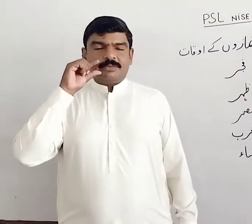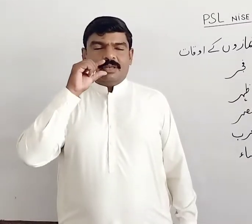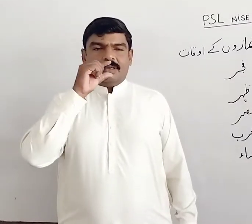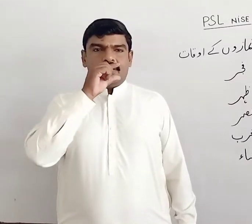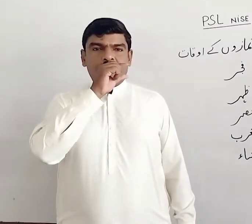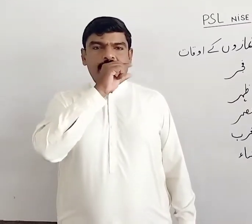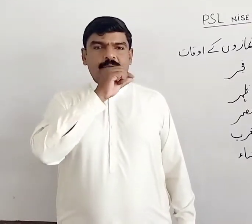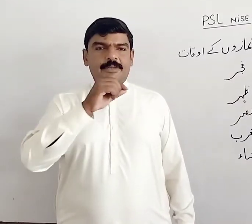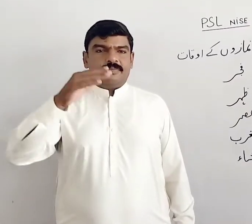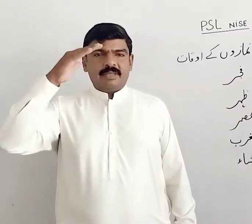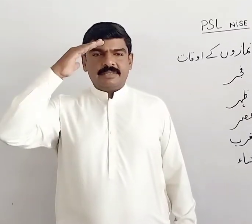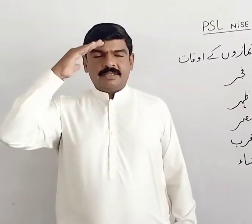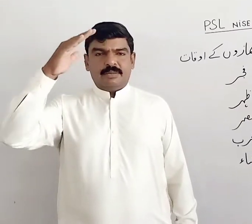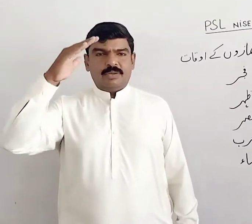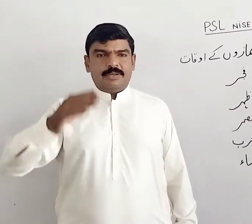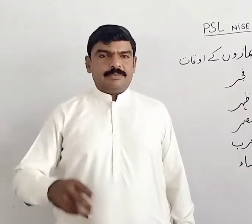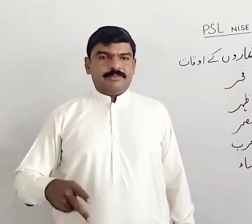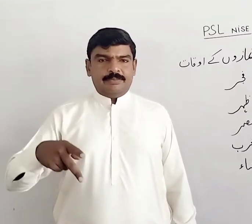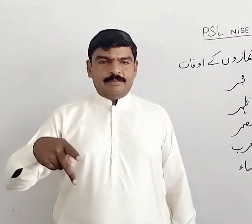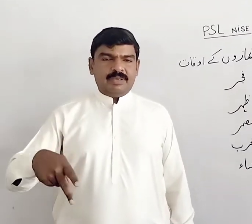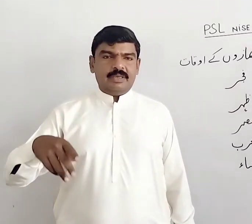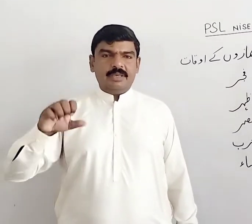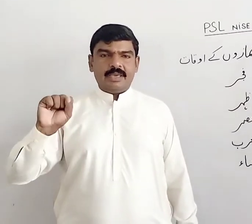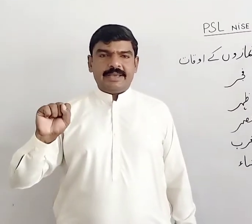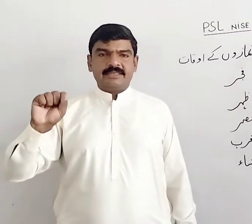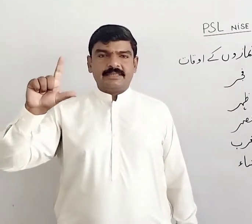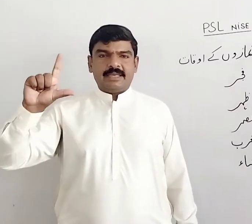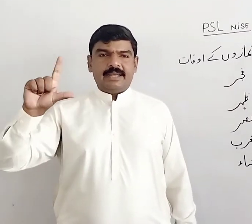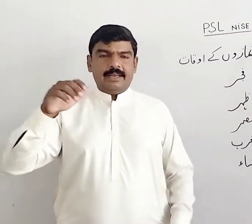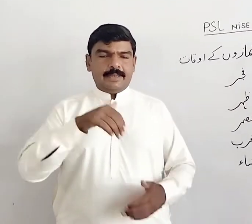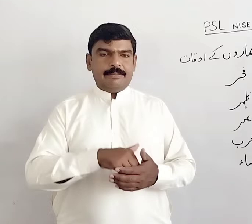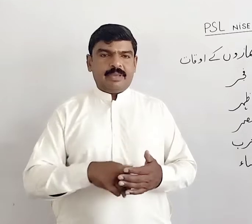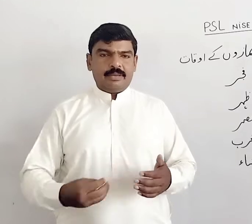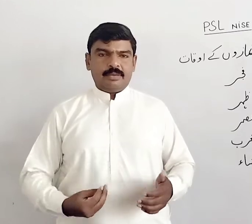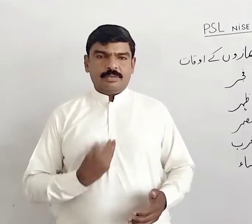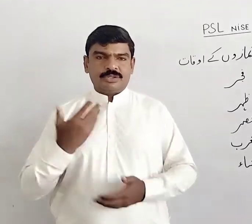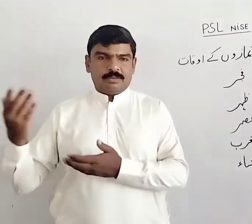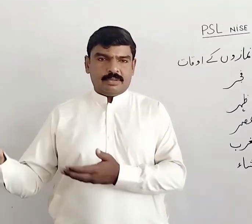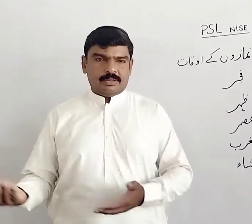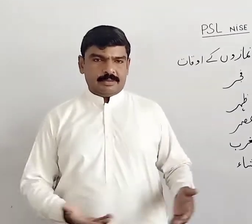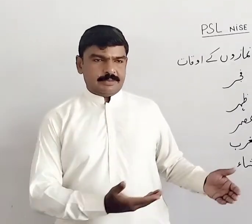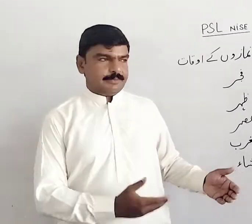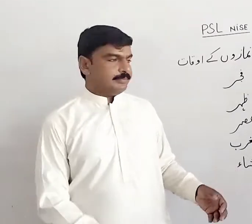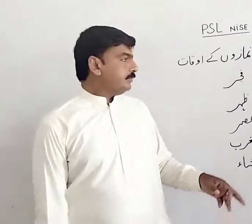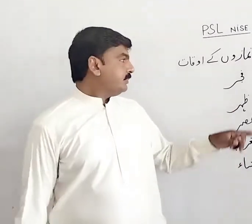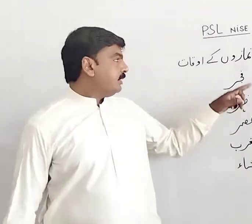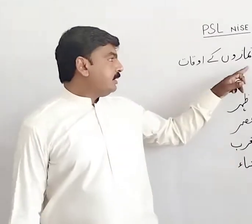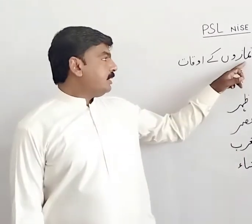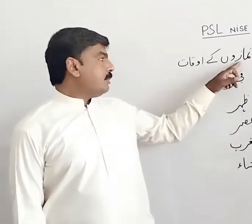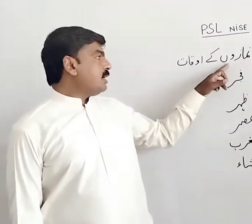بسم اللہ الرحمن الرحیم۔ السلام علیکم۔ PSL میں خوش آمدید۔